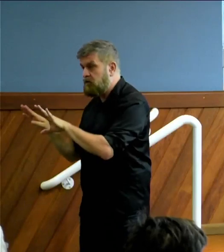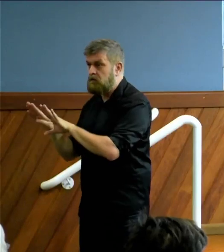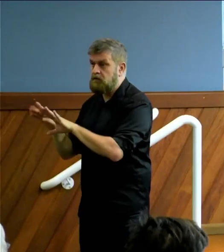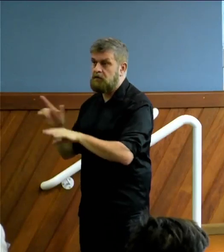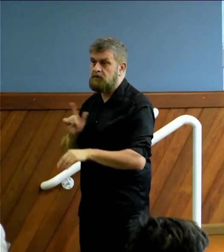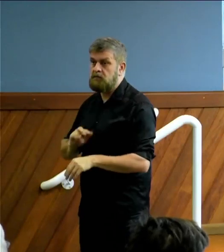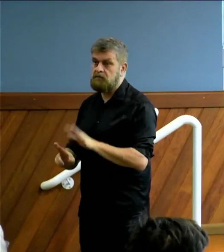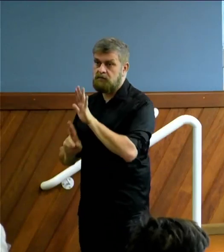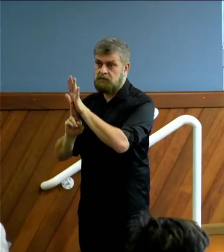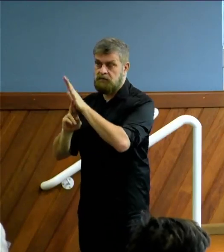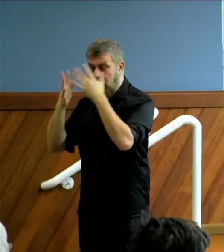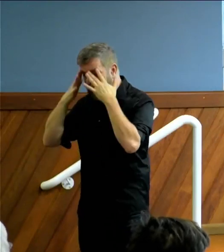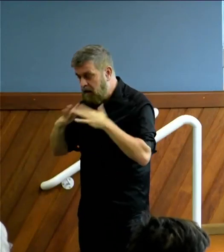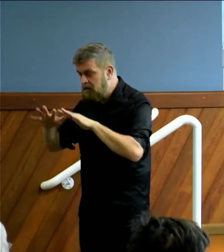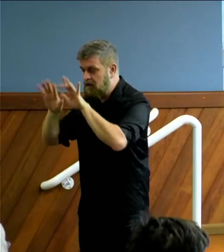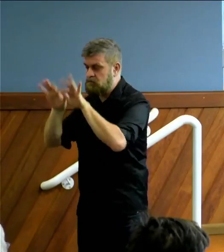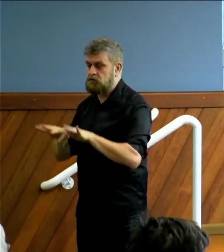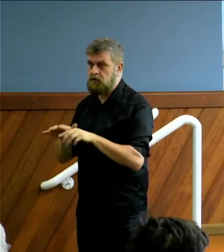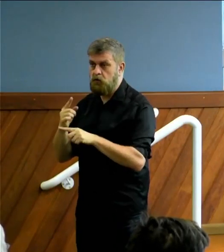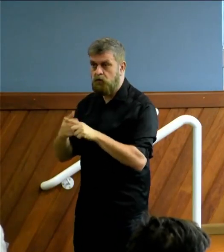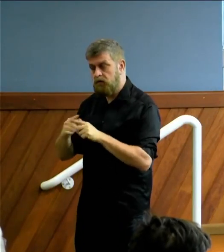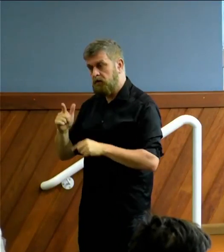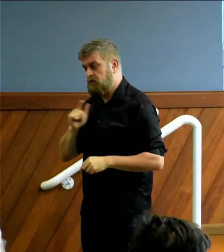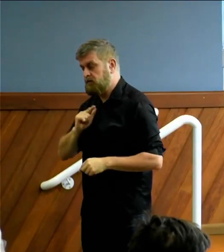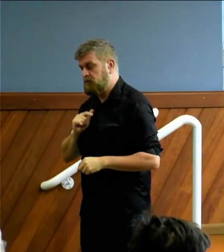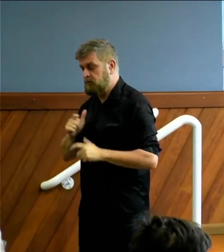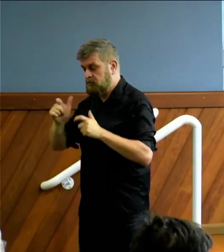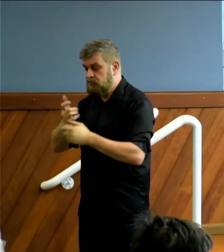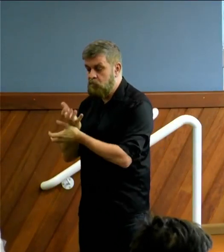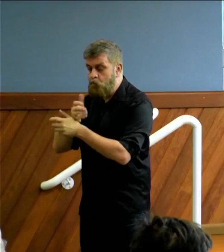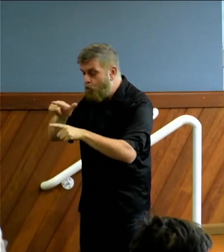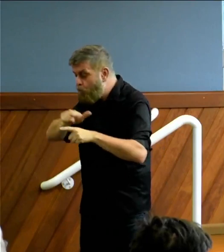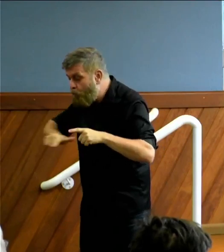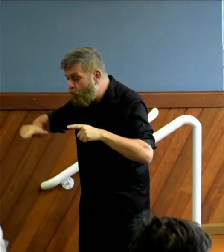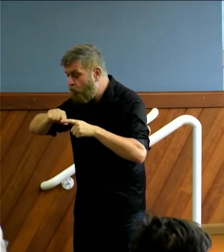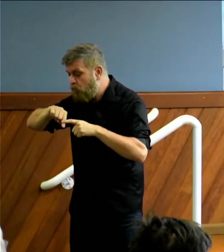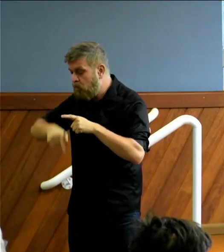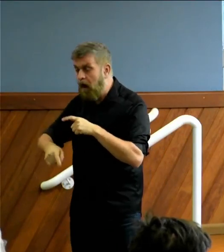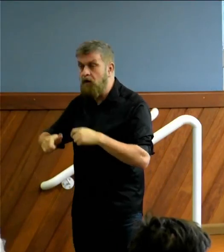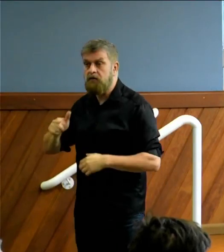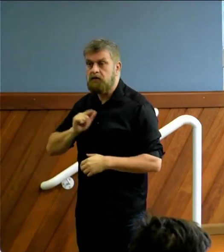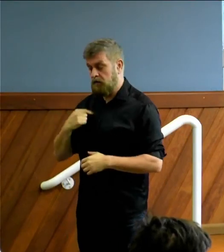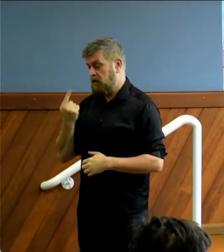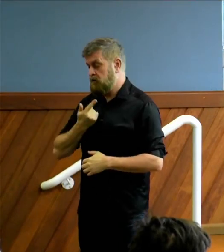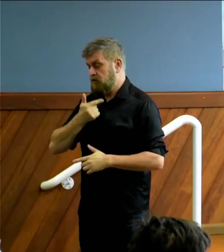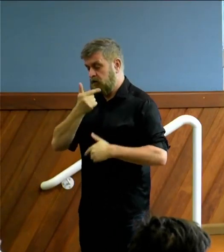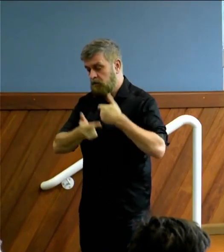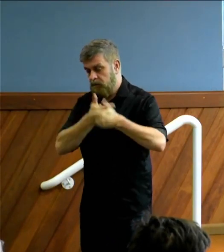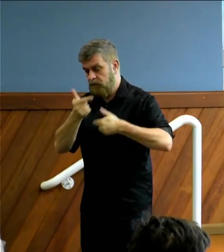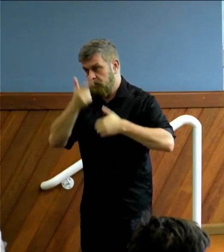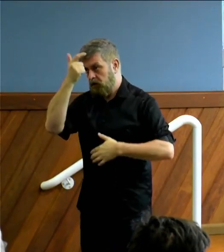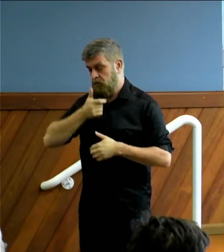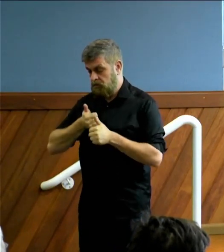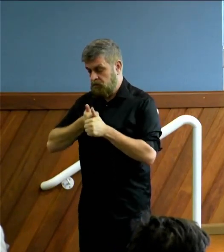seu nato digital, até porque mesmo que num buraco alguém fale, a gente teve um trabalho recente que eu